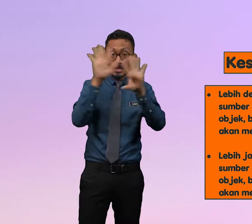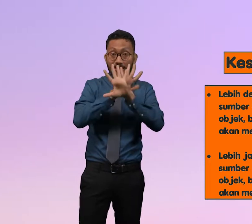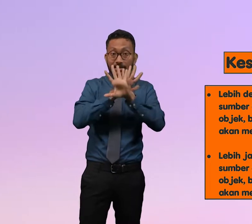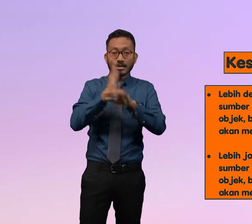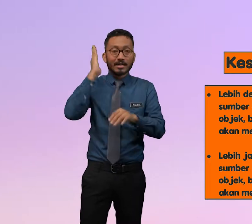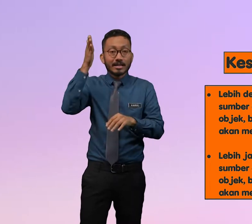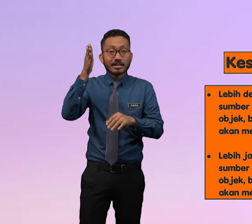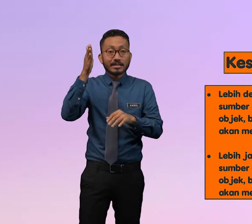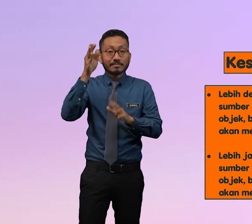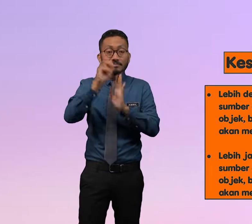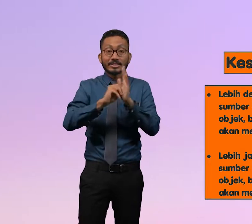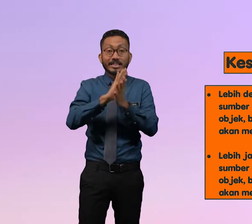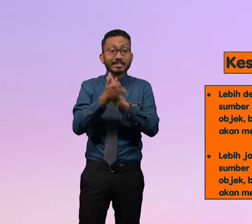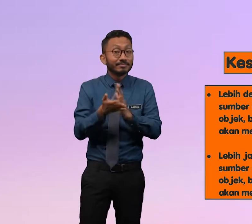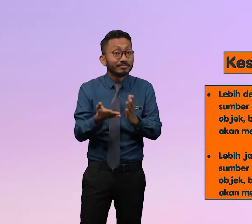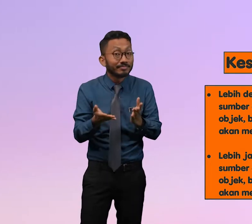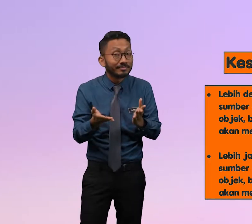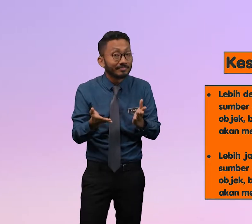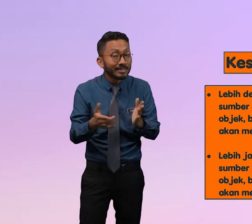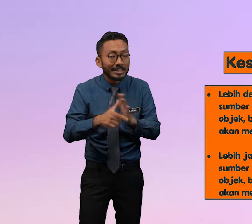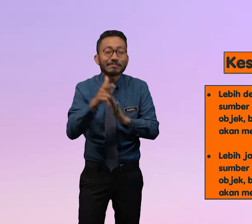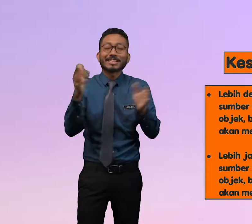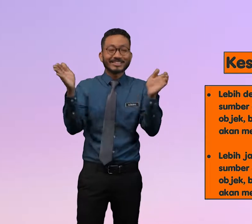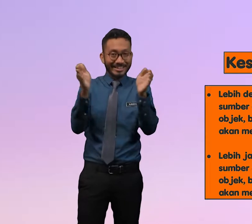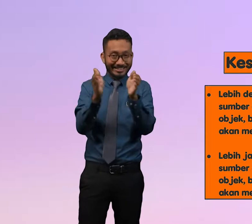Bayar-bayar akan menjadi lebih kecil.